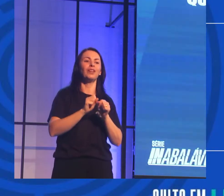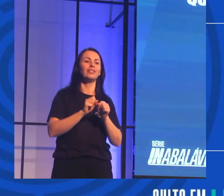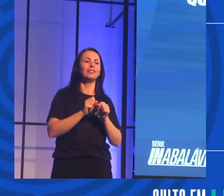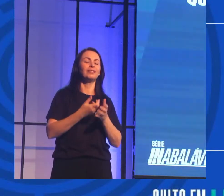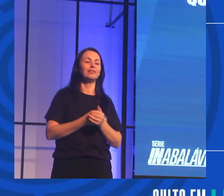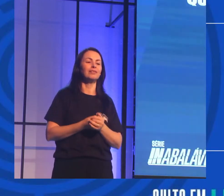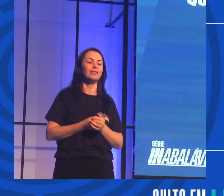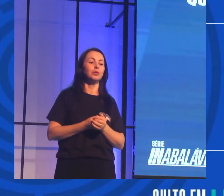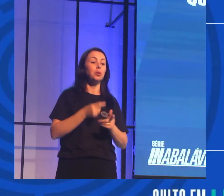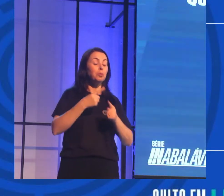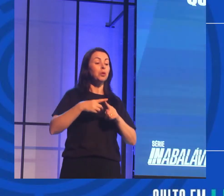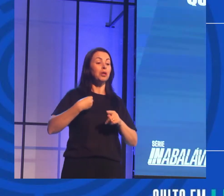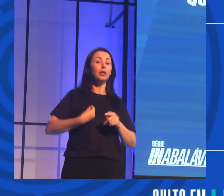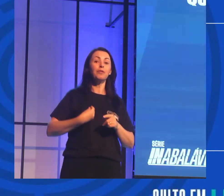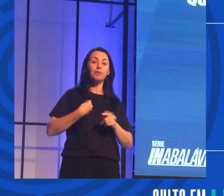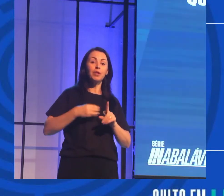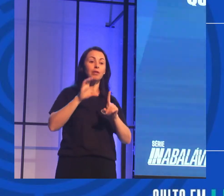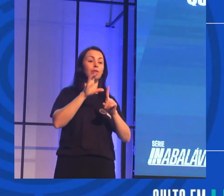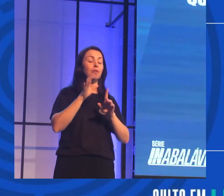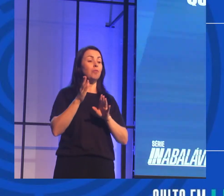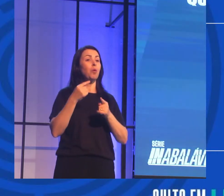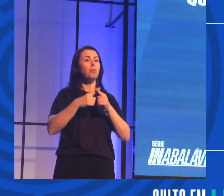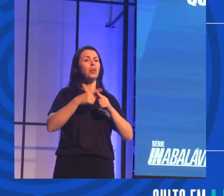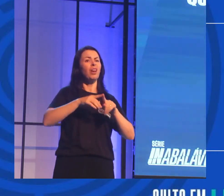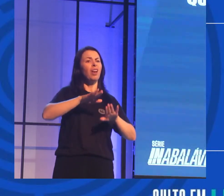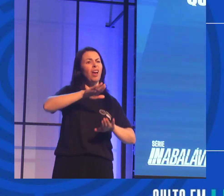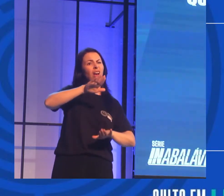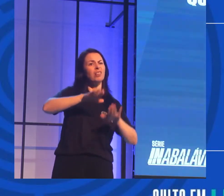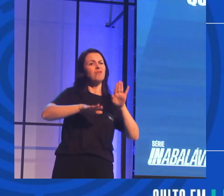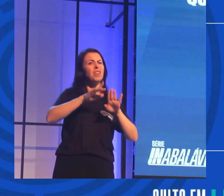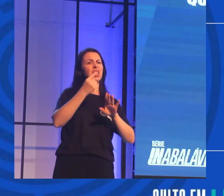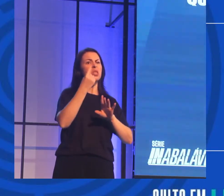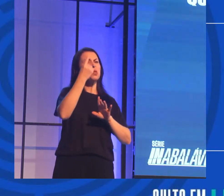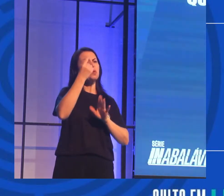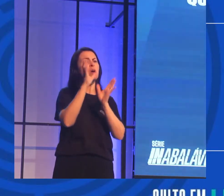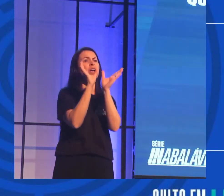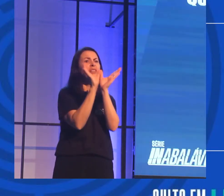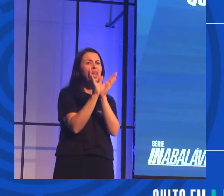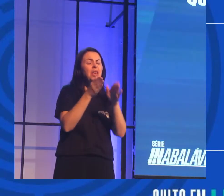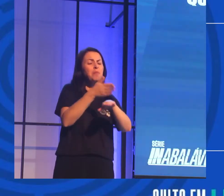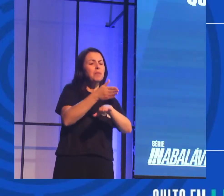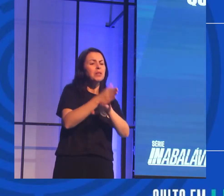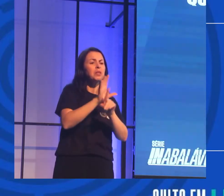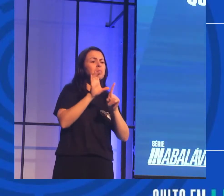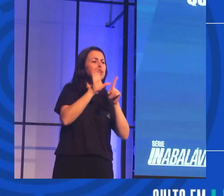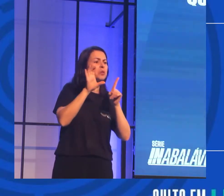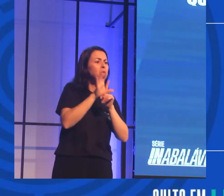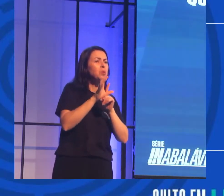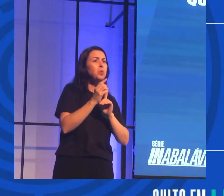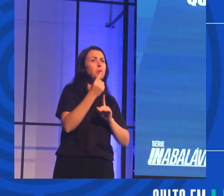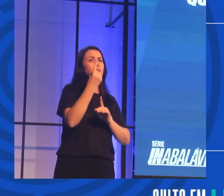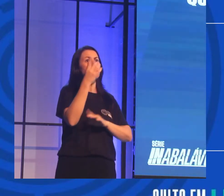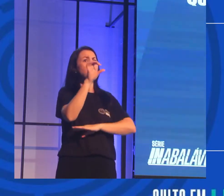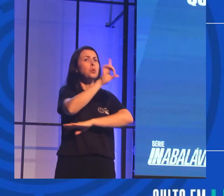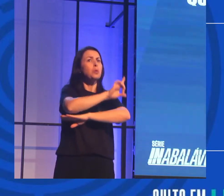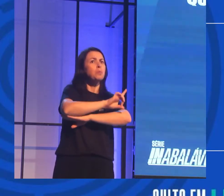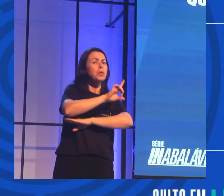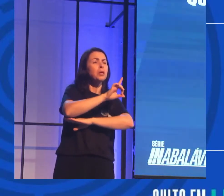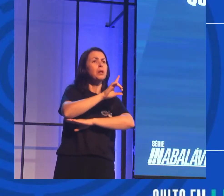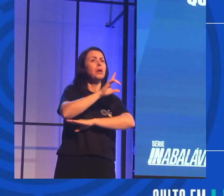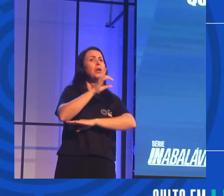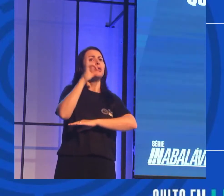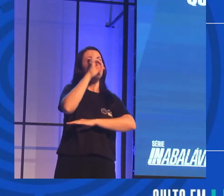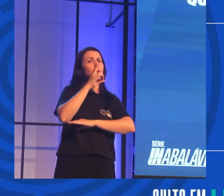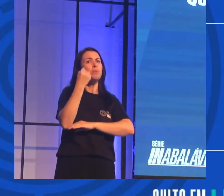Você vir num culto um domingo, uma vez por mês na ceia, um domingo sim, um domingo não, não é